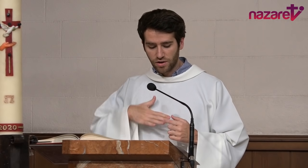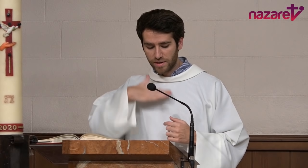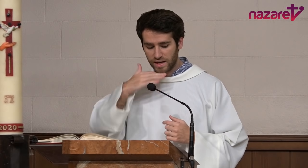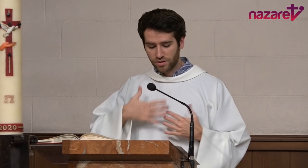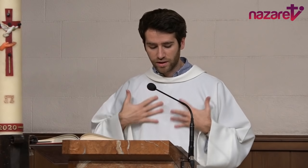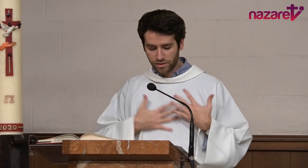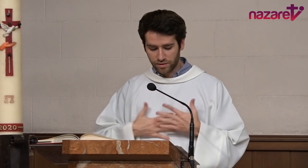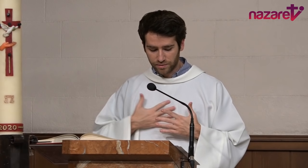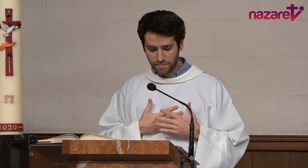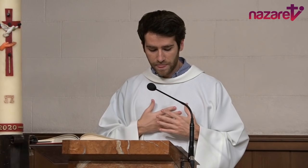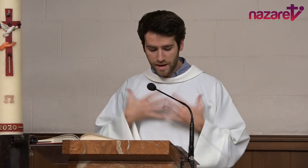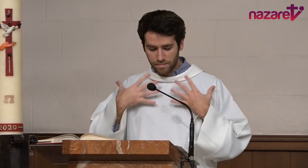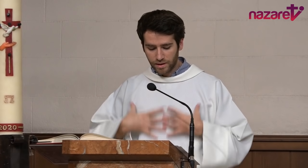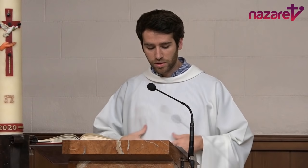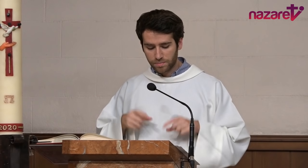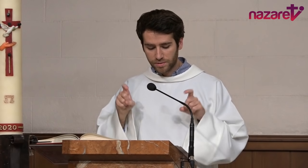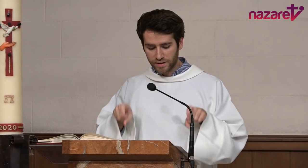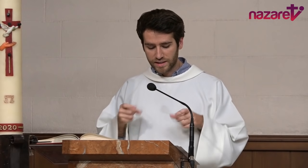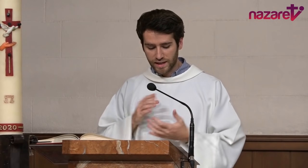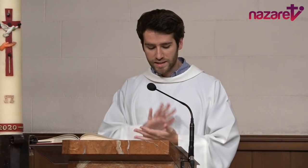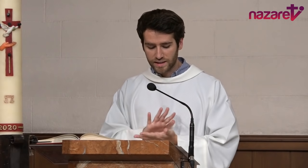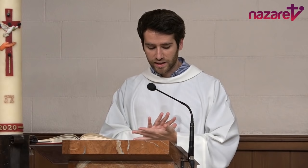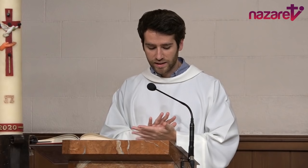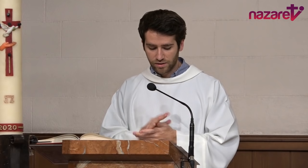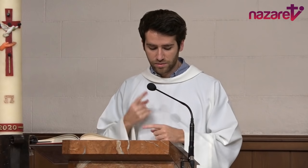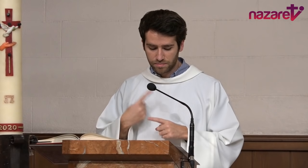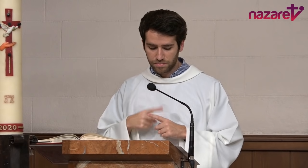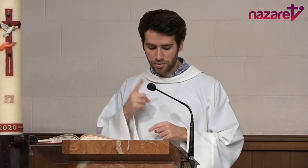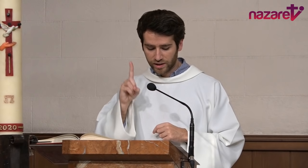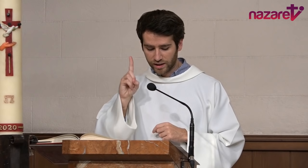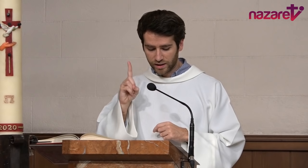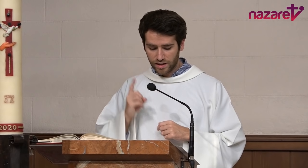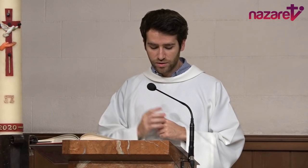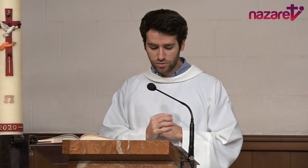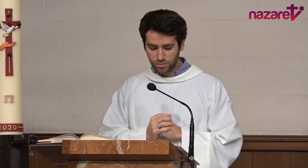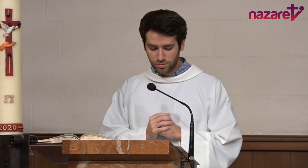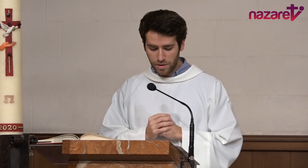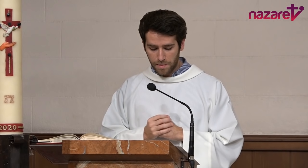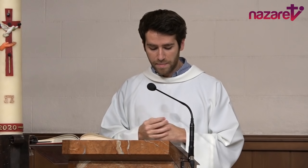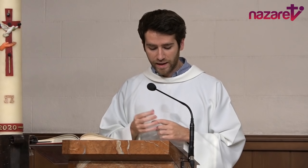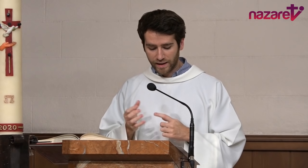yo me lleno de gozo, mi cuerpo descansa tranquilo, porque tú no me